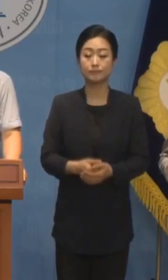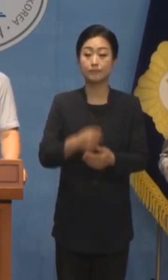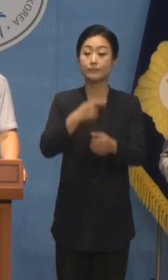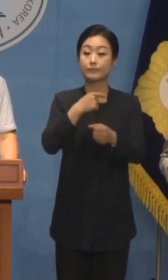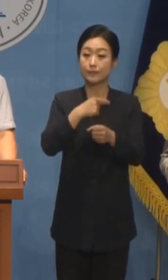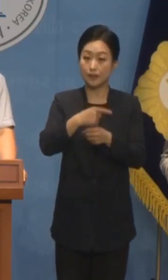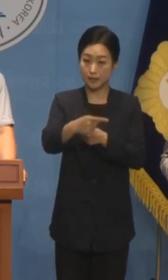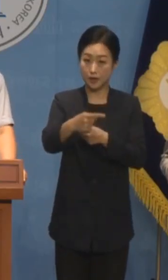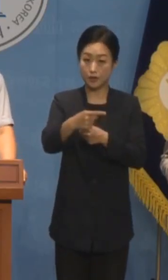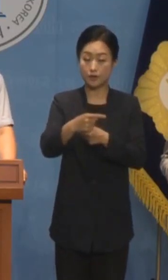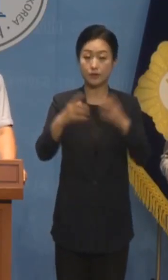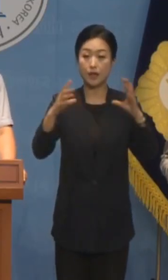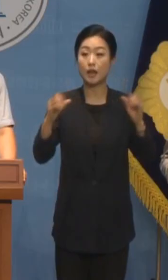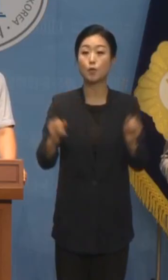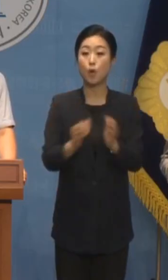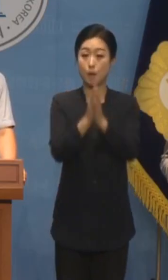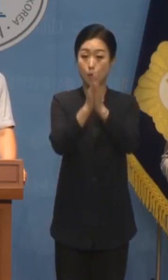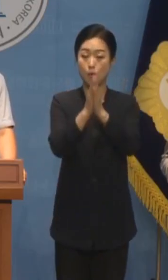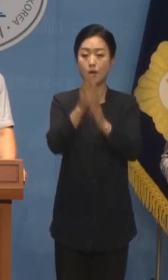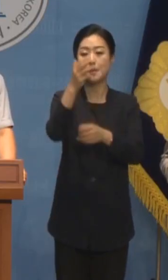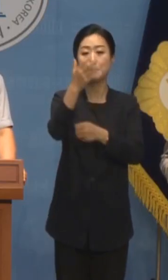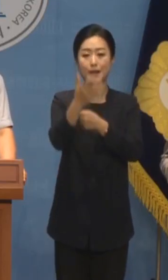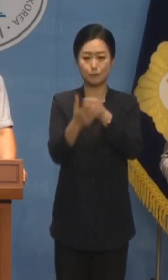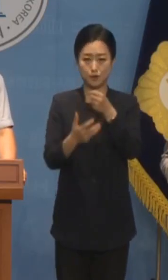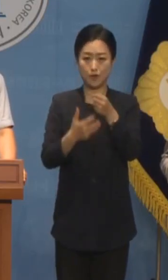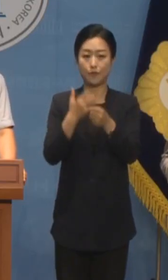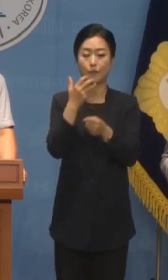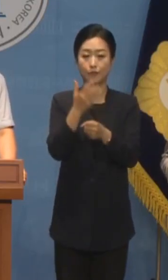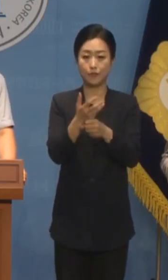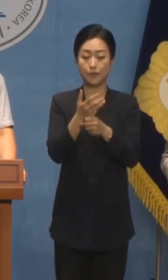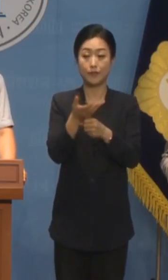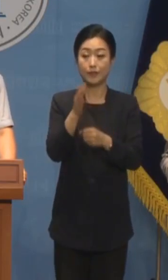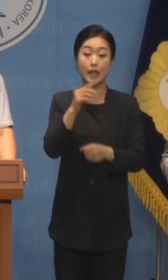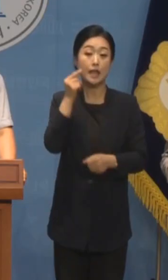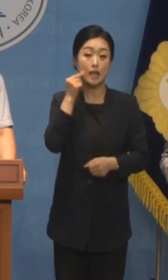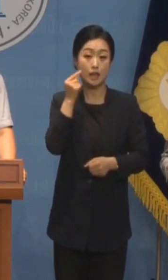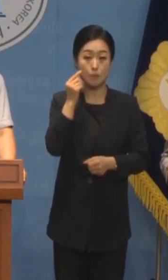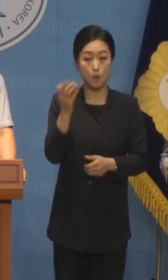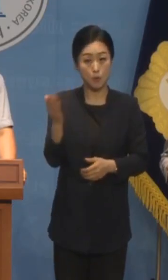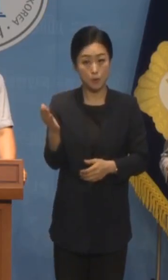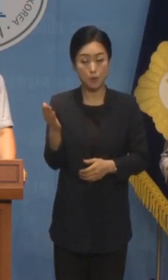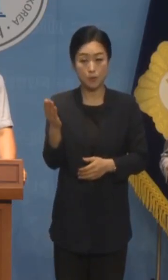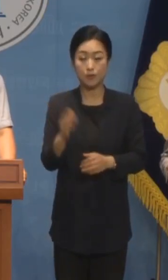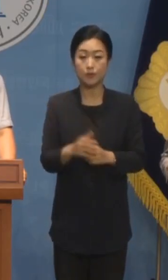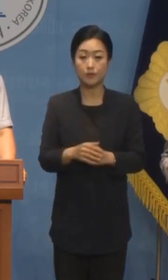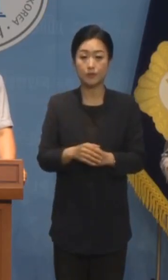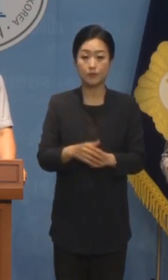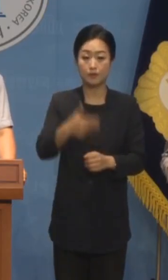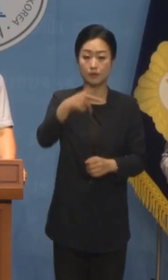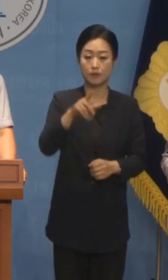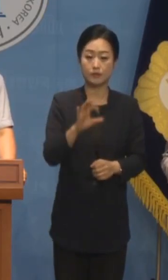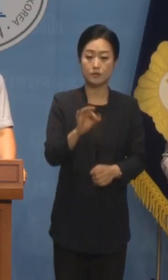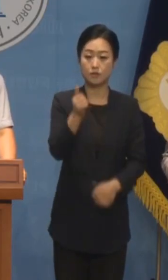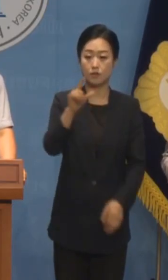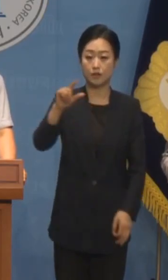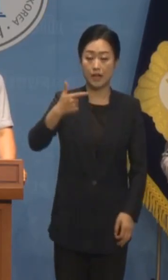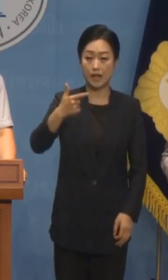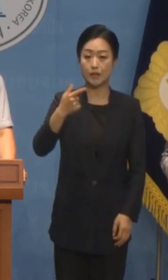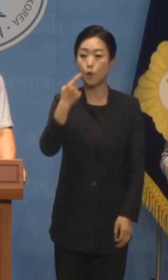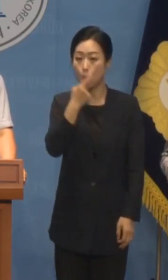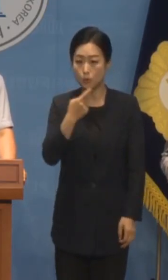내년은 광복 80년입니다만 일본으로서는 일본의 정한론자들이